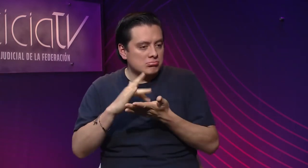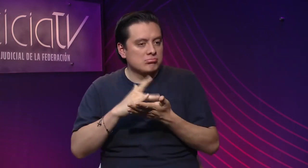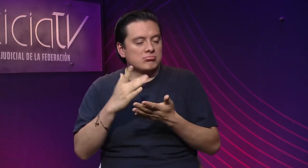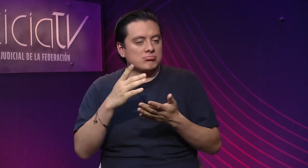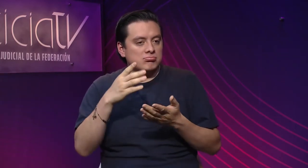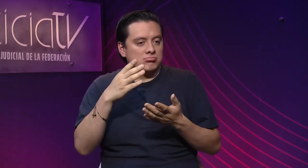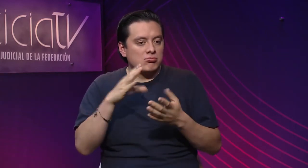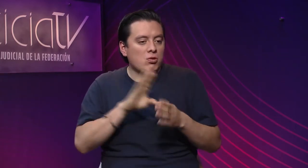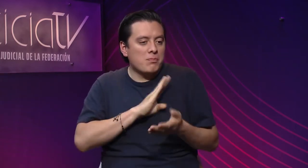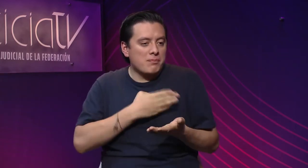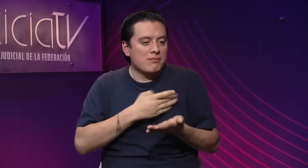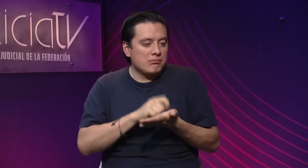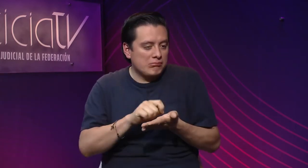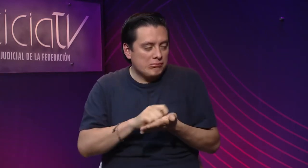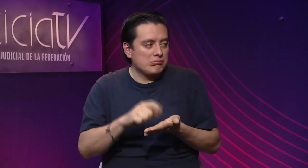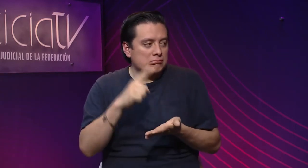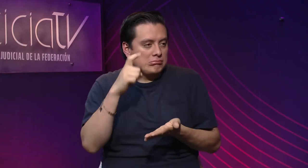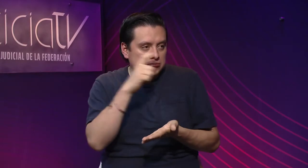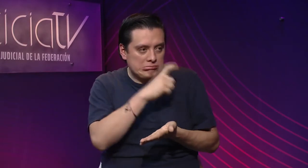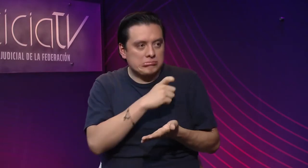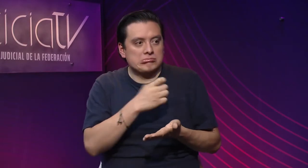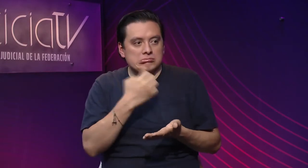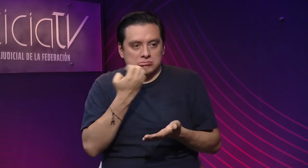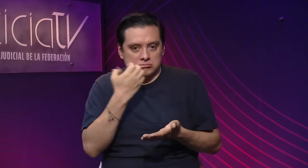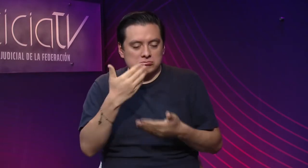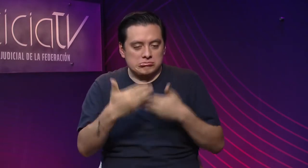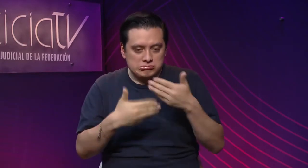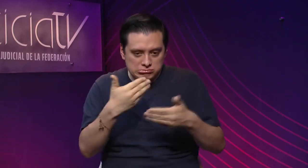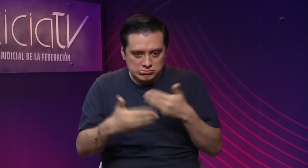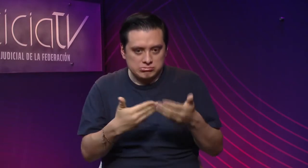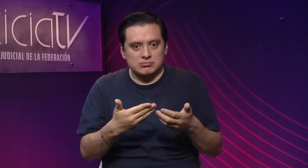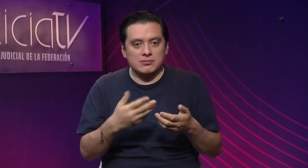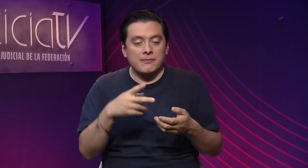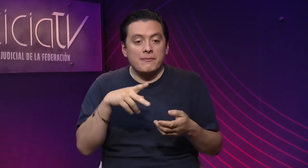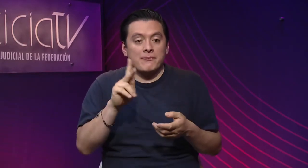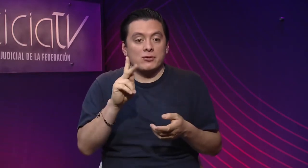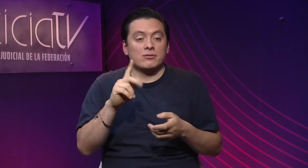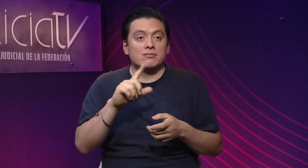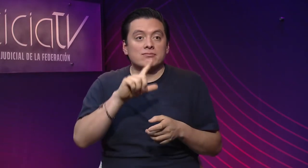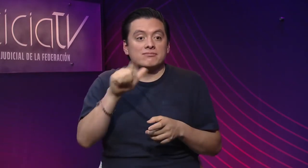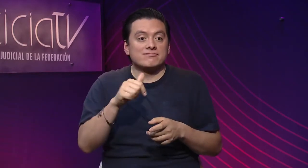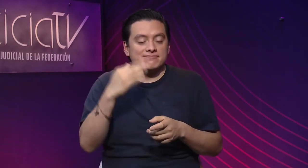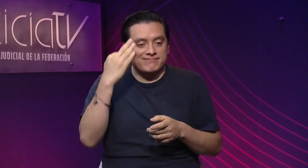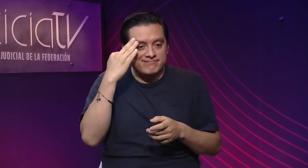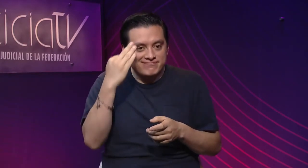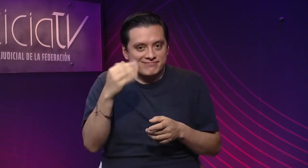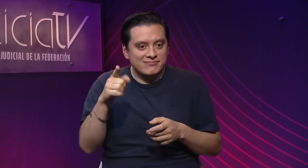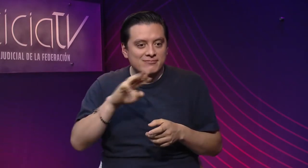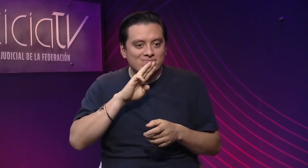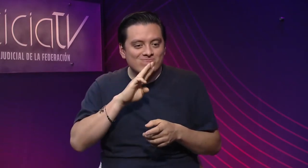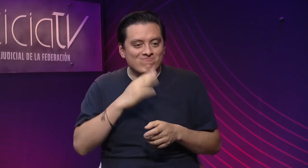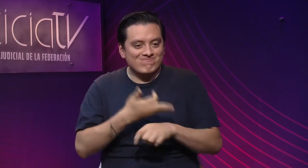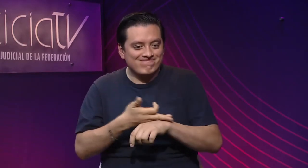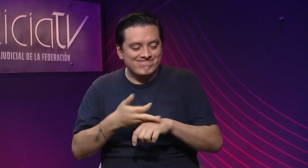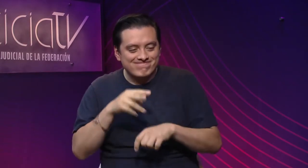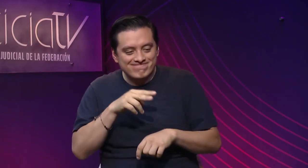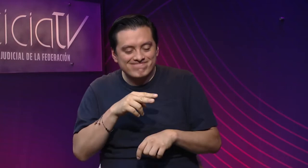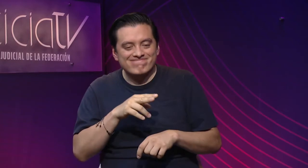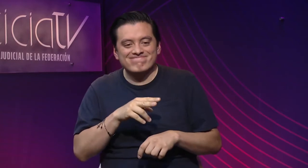El ejemplo que sucedió en mi casa, por ejemplo, yo soy sordo, era el único sordo dentro de la familia. Y sí, me vi obligado a aprender español